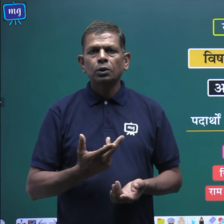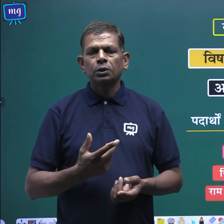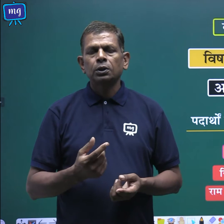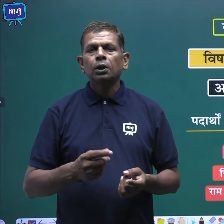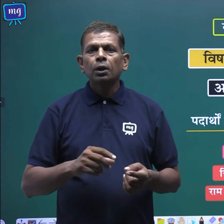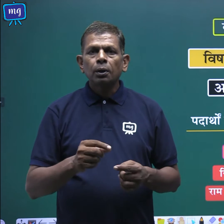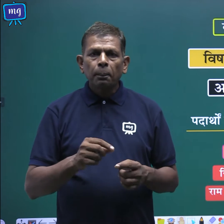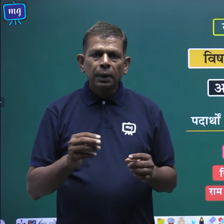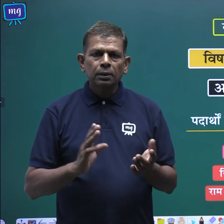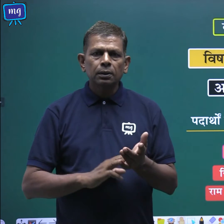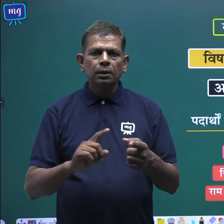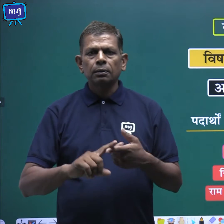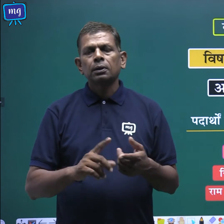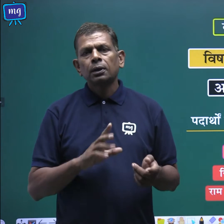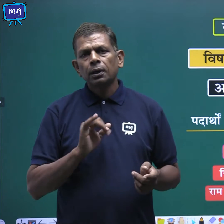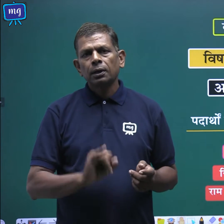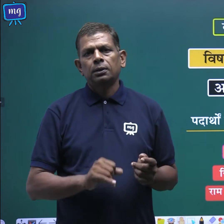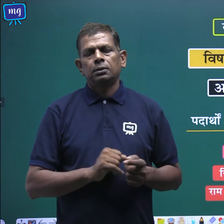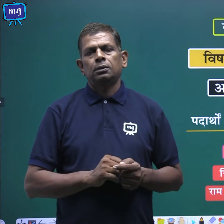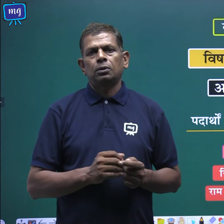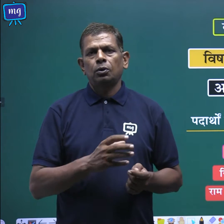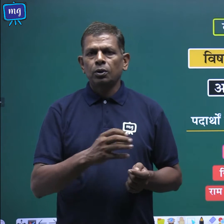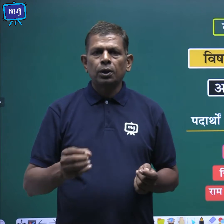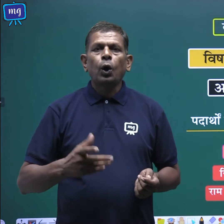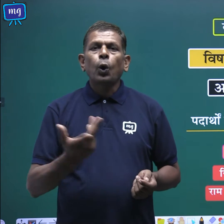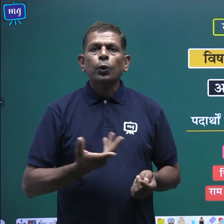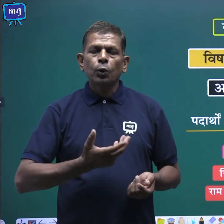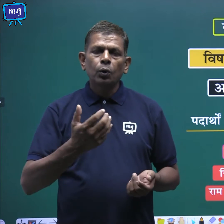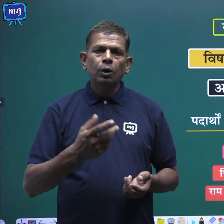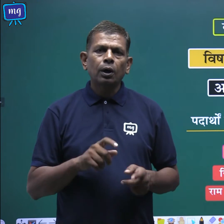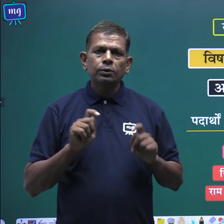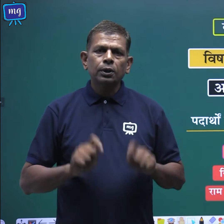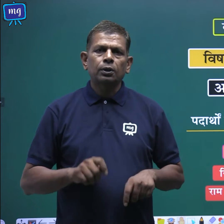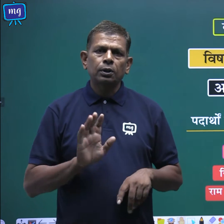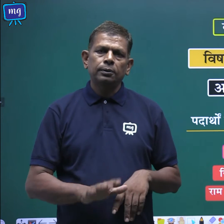हैं और यह क्यों आवश्यक होता है।